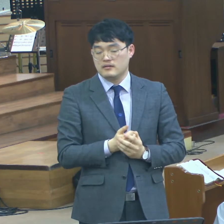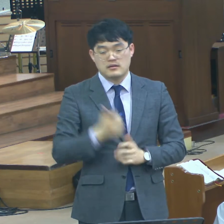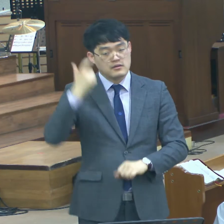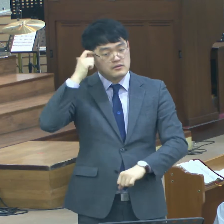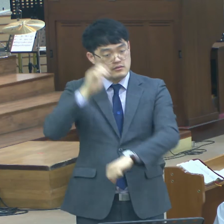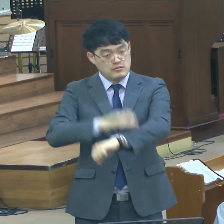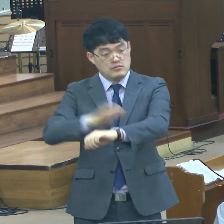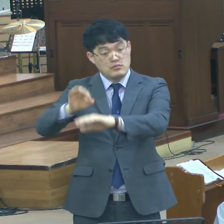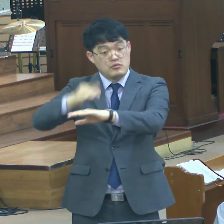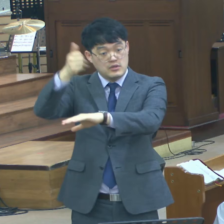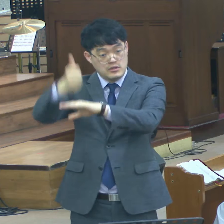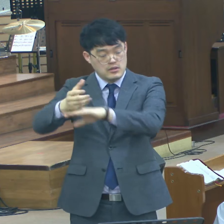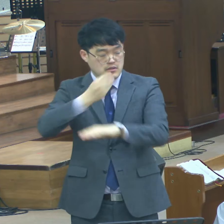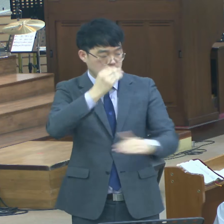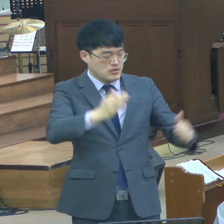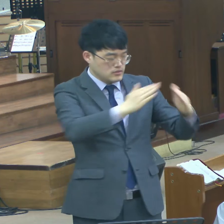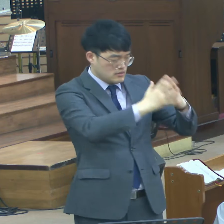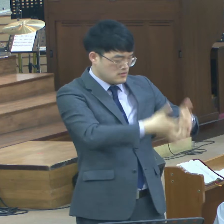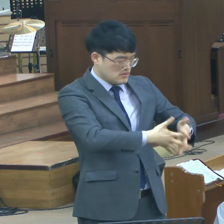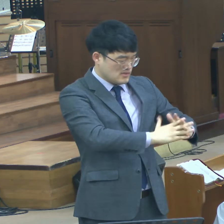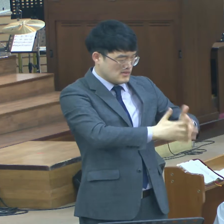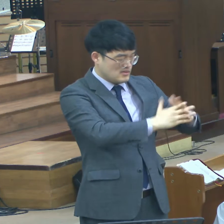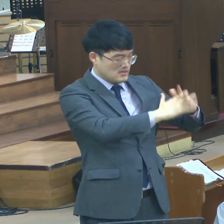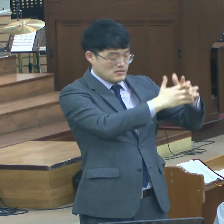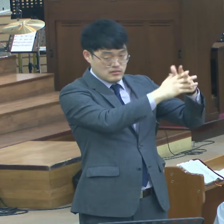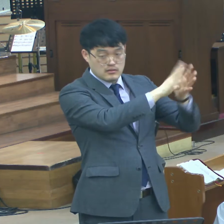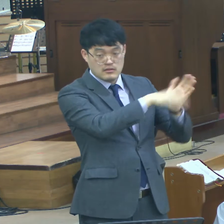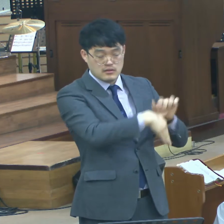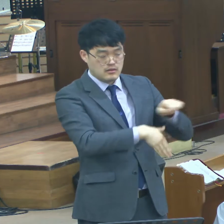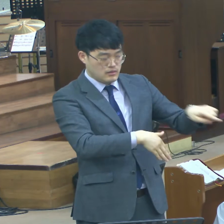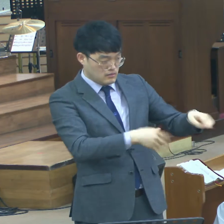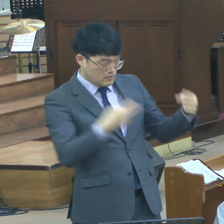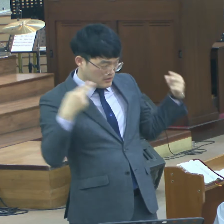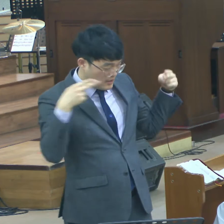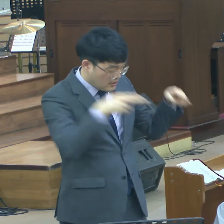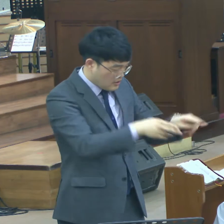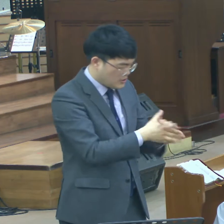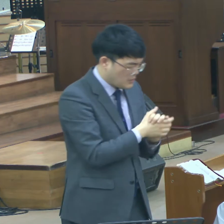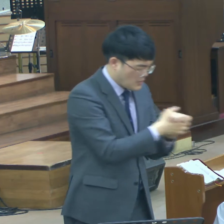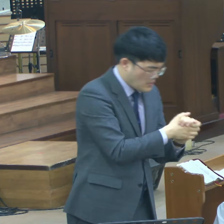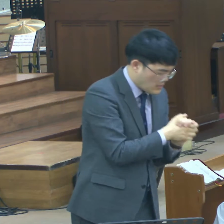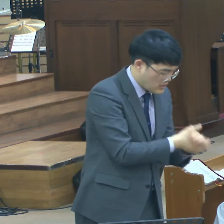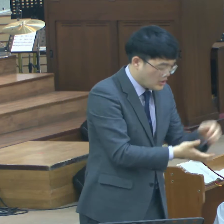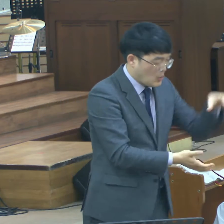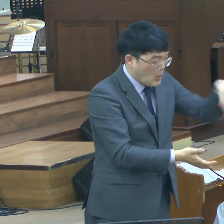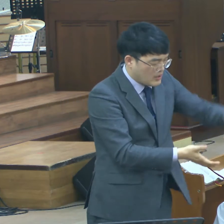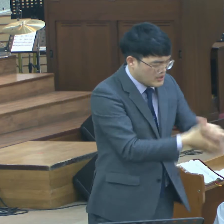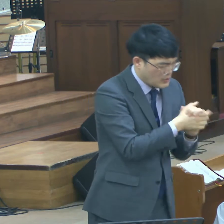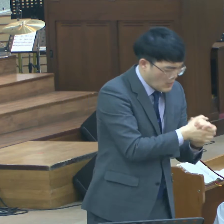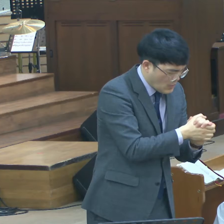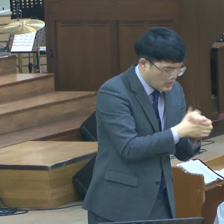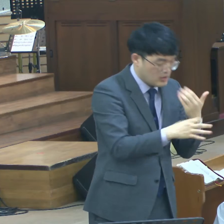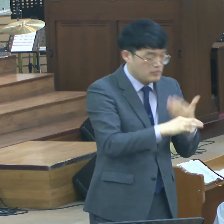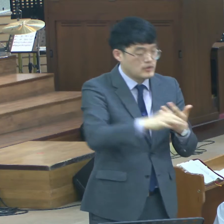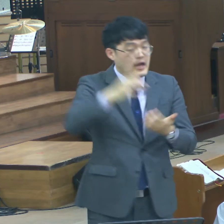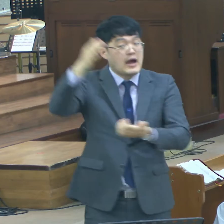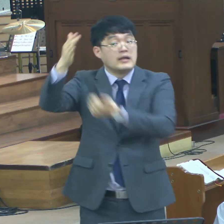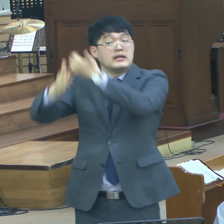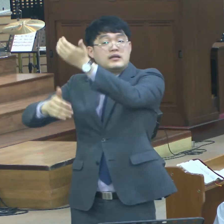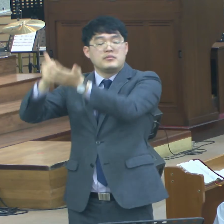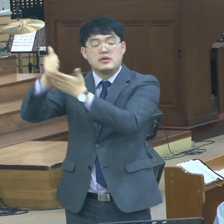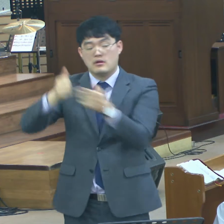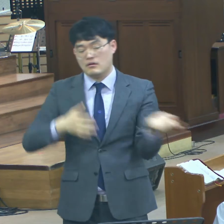솔로몬은 성전을 지으면서 하여튼 이 성전을 향해서 드리는 기도와 성전에서 드리는 기도를 하나님 들어주십시오. 혹시